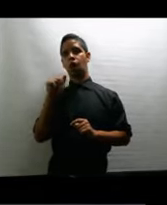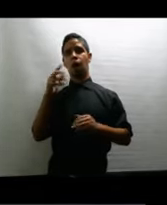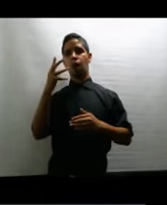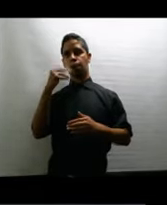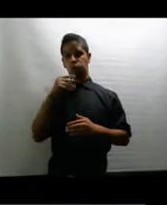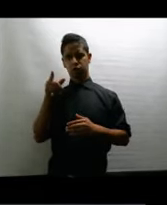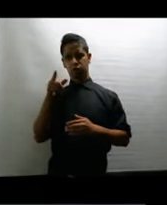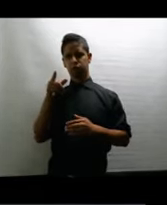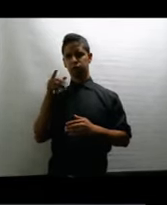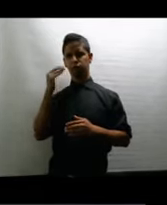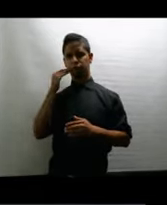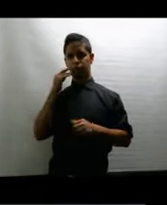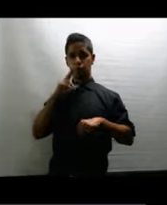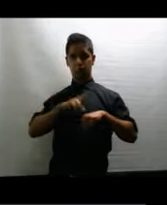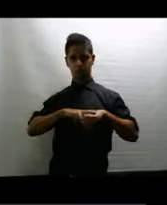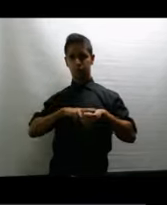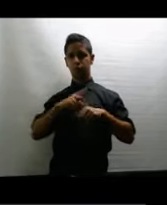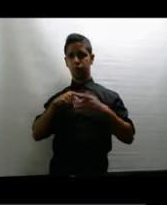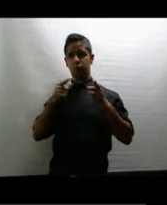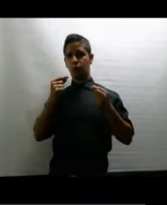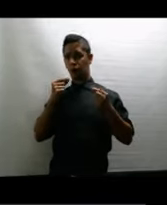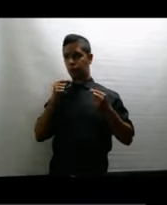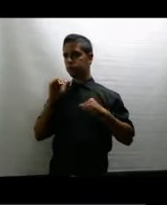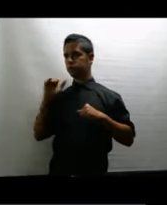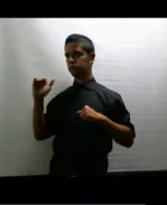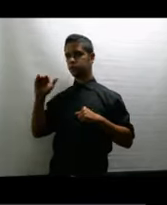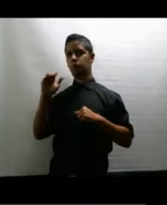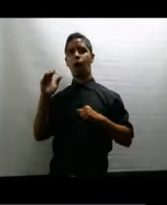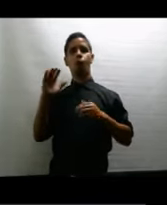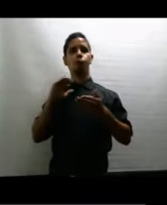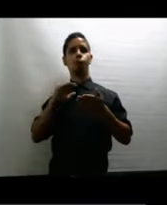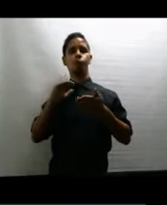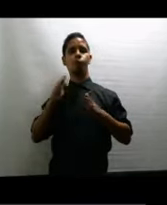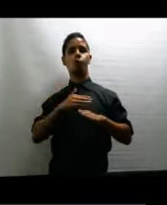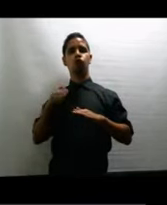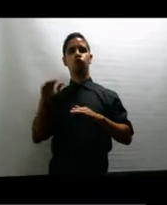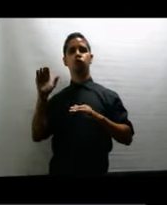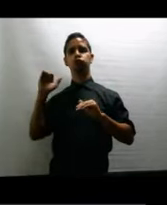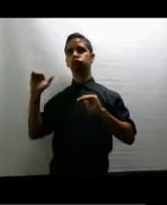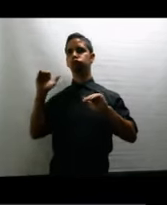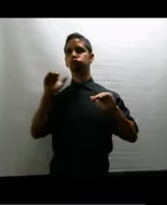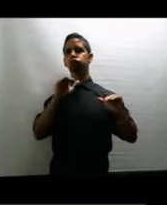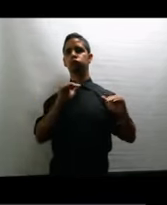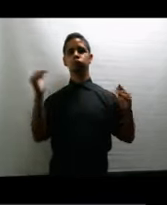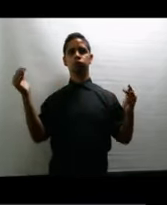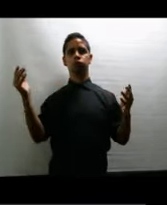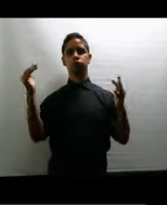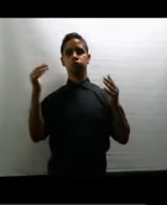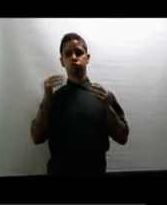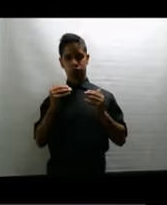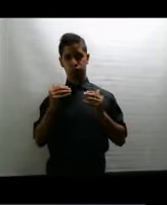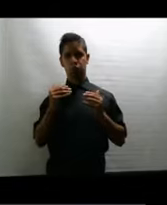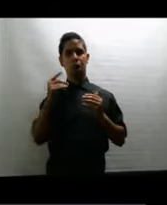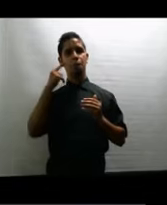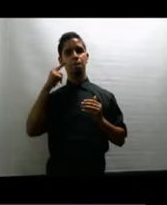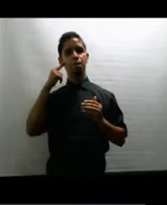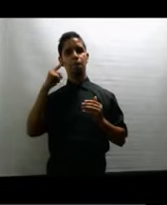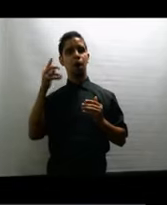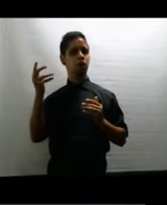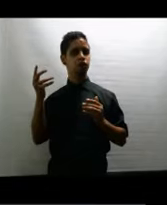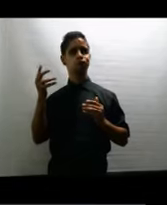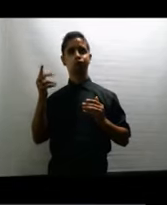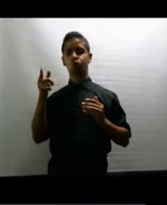para hacer, que es un silvista, un amante de la música de Silvia Resach, anualmente convoca cantantes y músicos